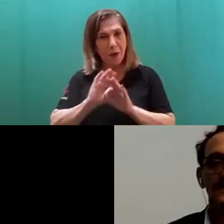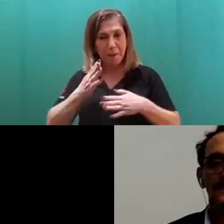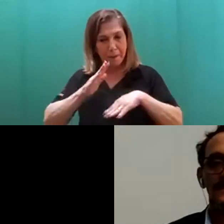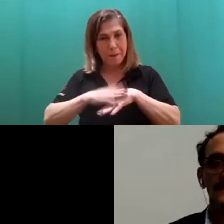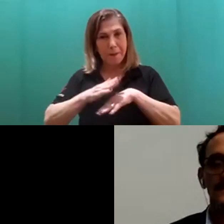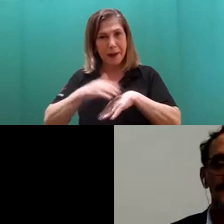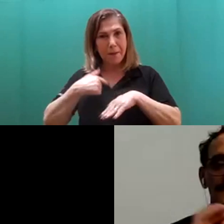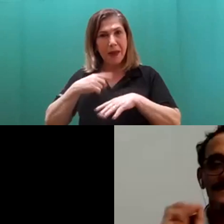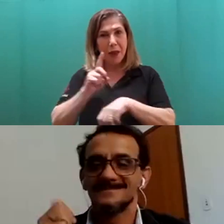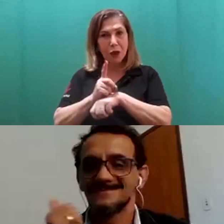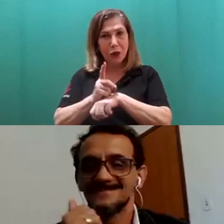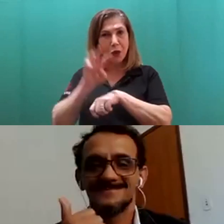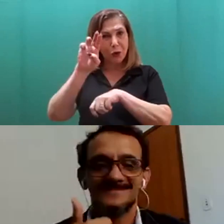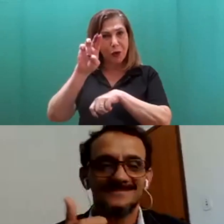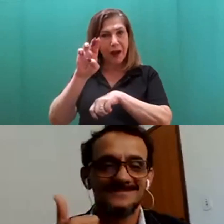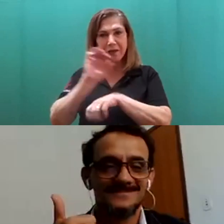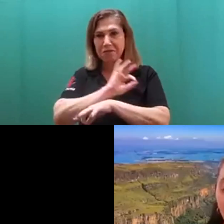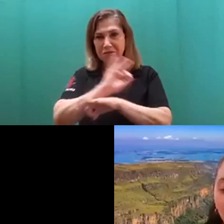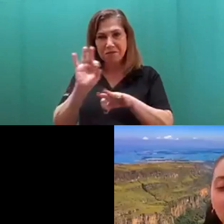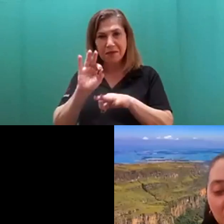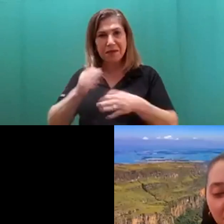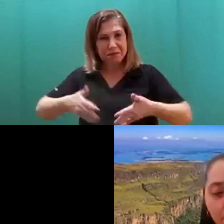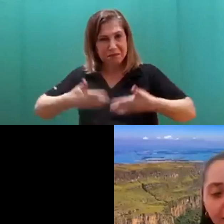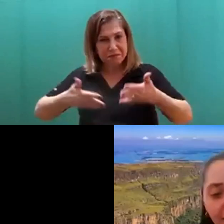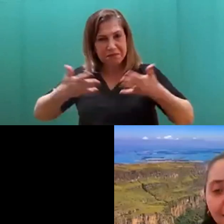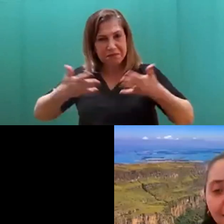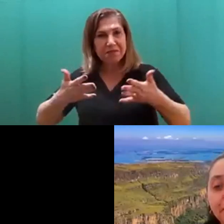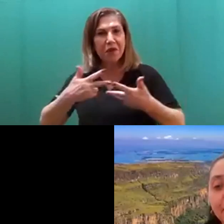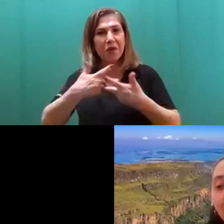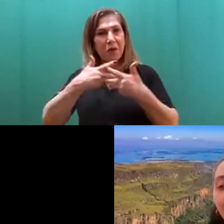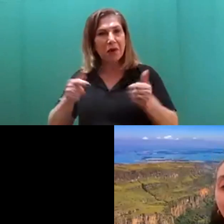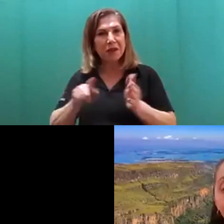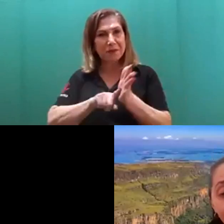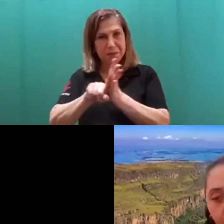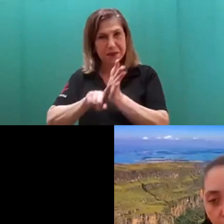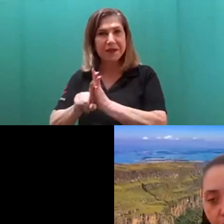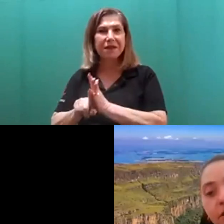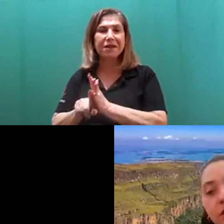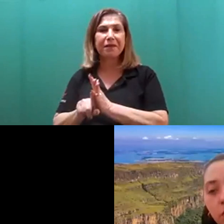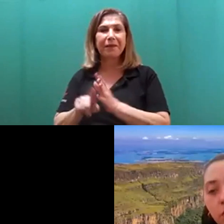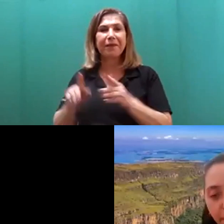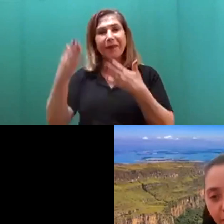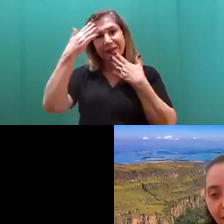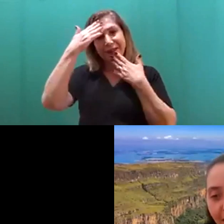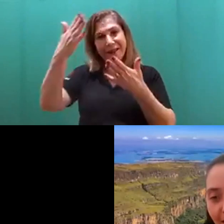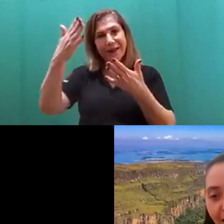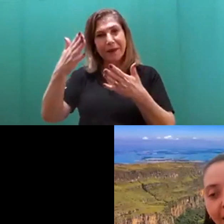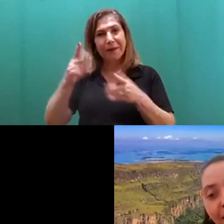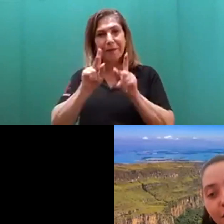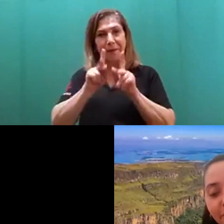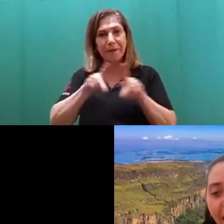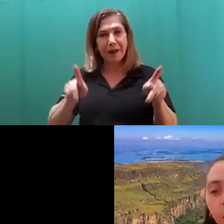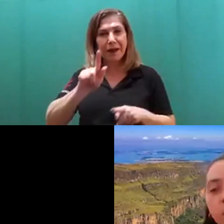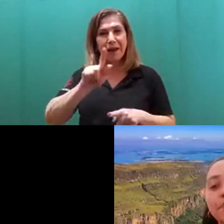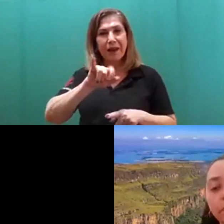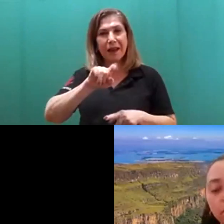no doutorado, então acho que acaba instigando muitas coisas de pesquisa. Agradecer o convite em nome da professora Lisa Andrade,